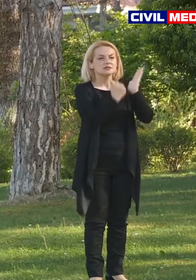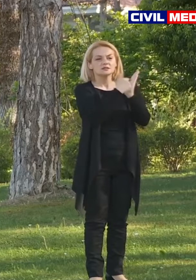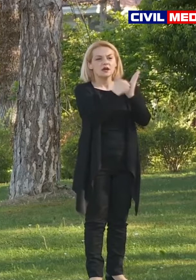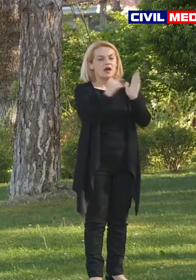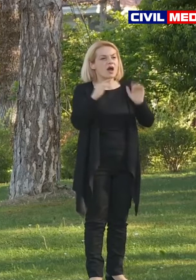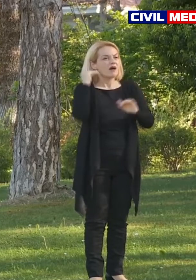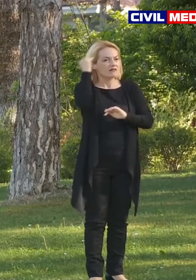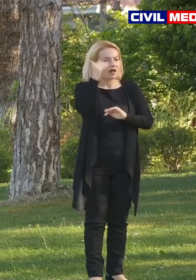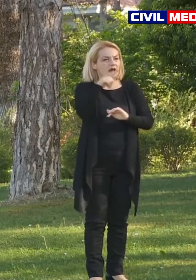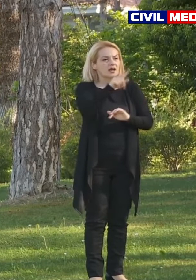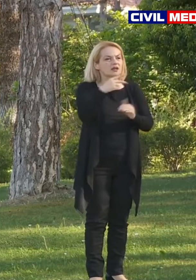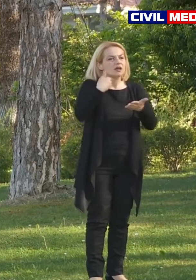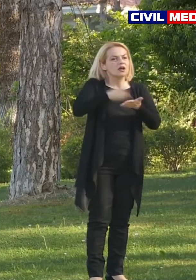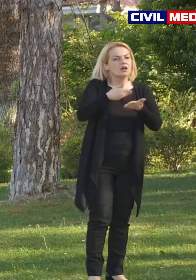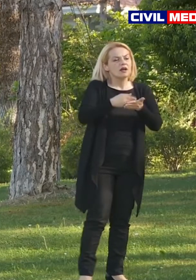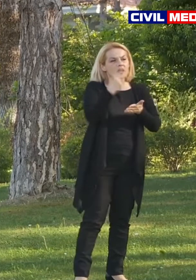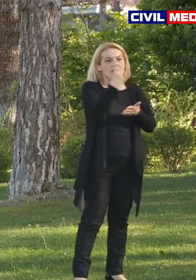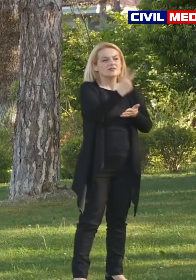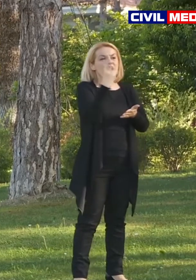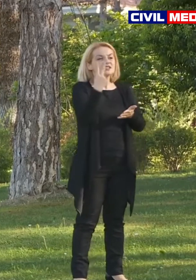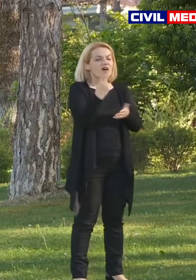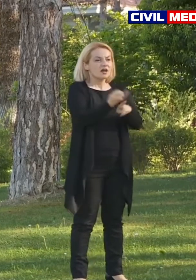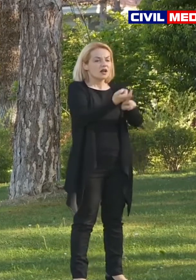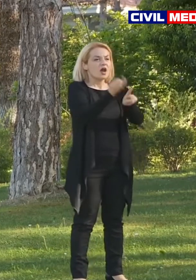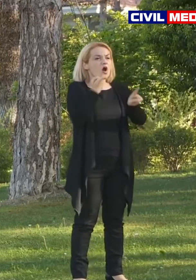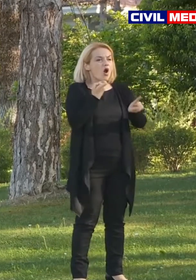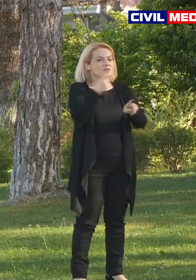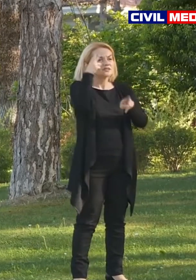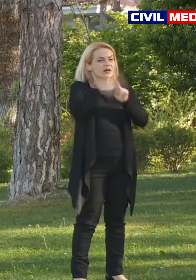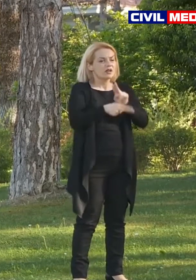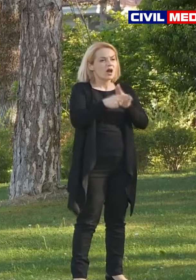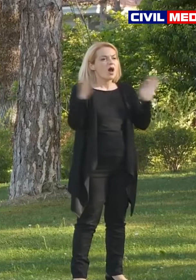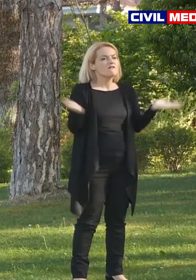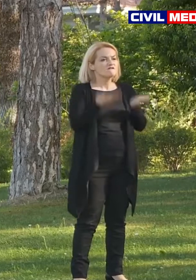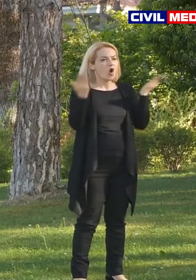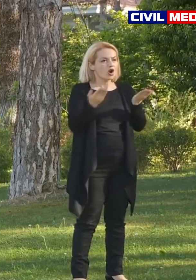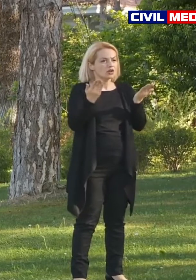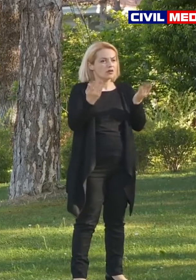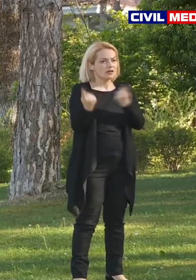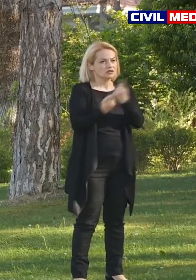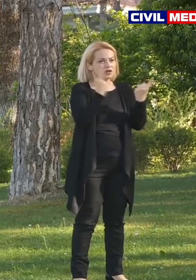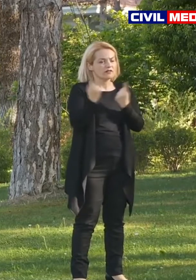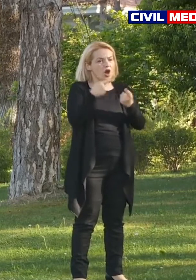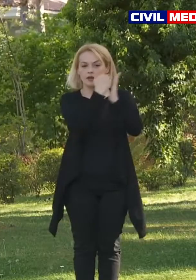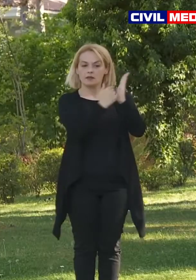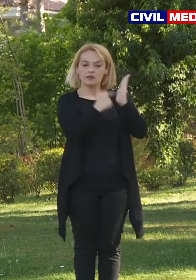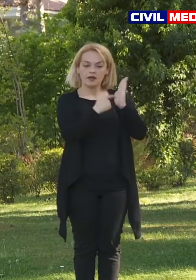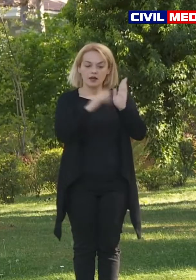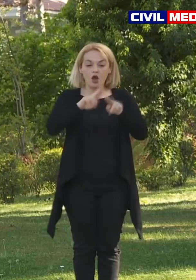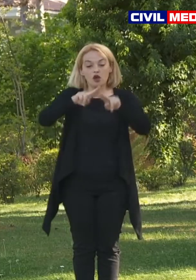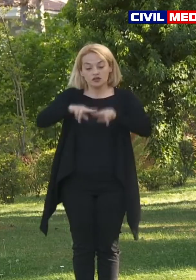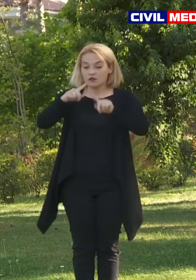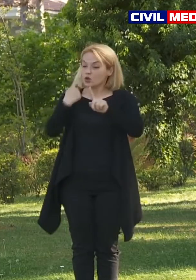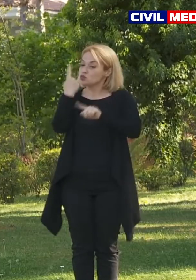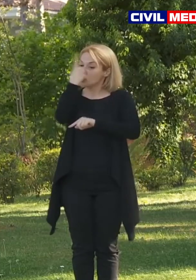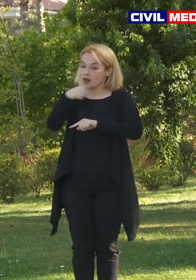се однесува на 22 дена од завршувањето на воредната состојба во државата. Та недела да